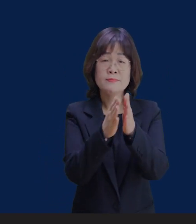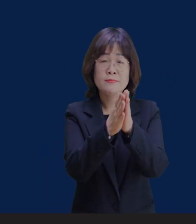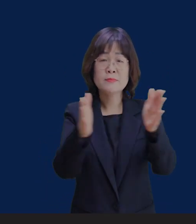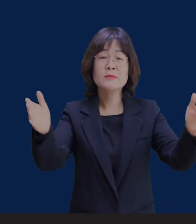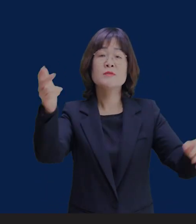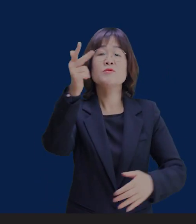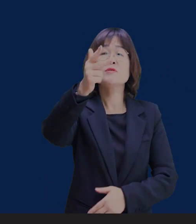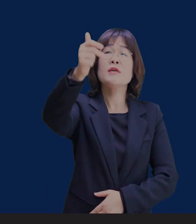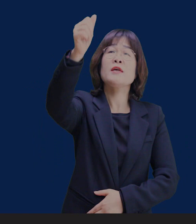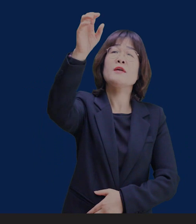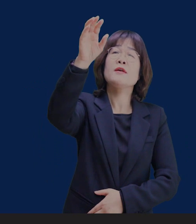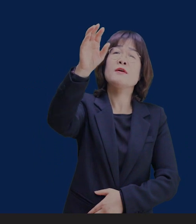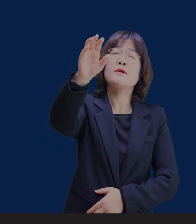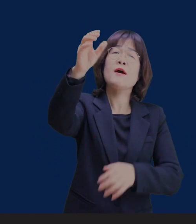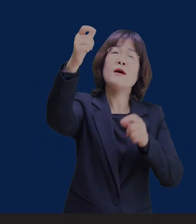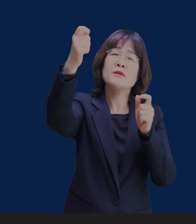주께 가까이 날 이끄소서.